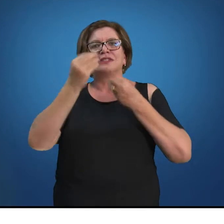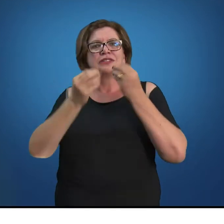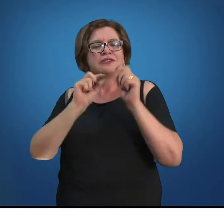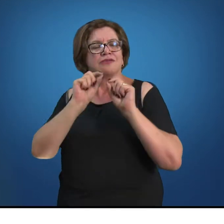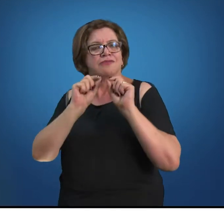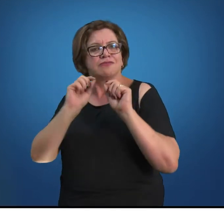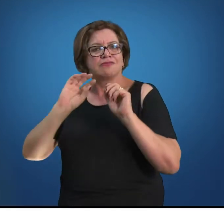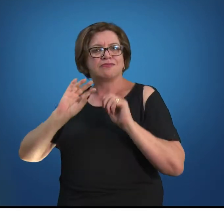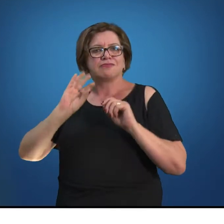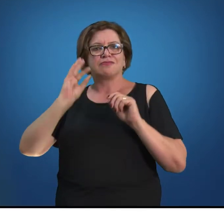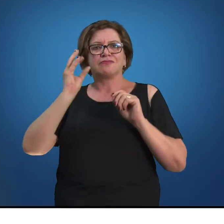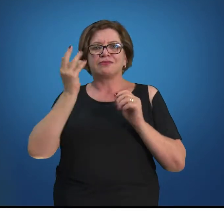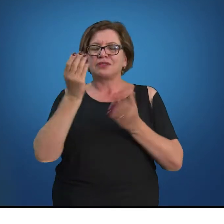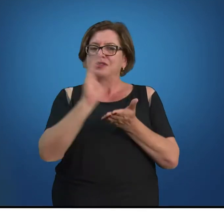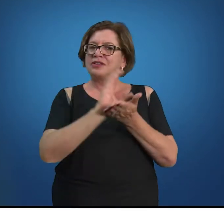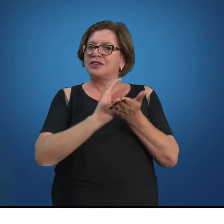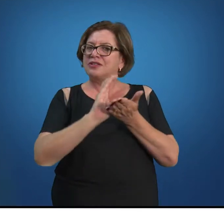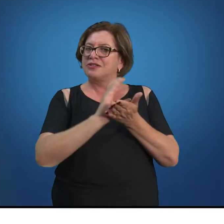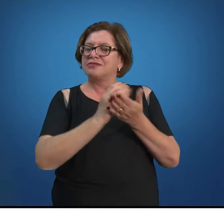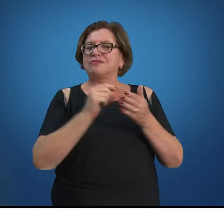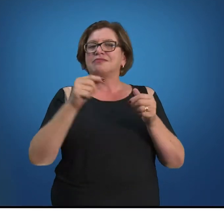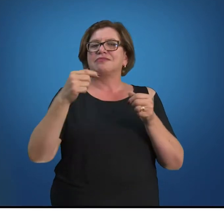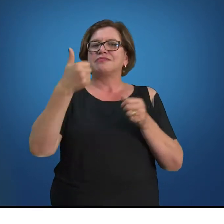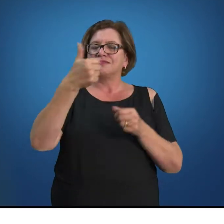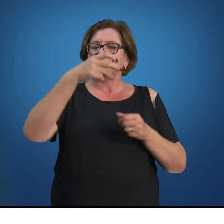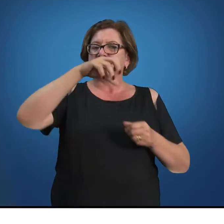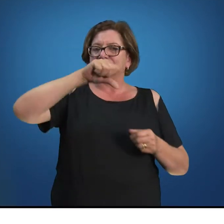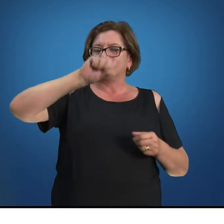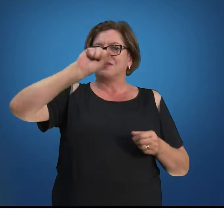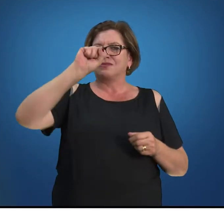nascem na Constituição de 1988.